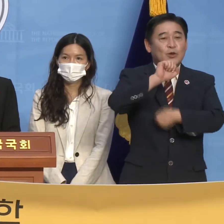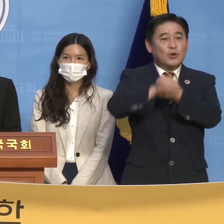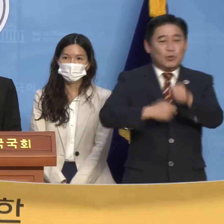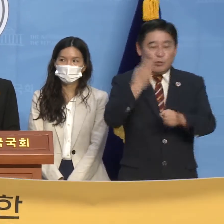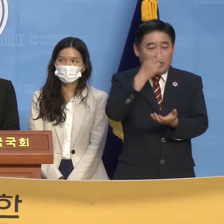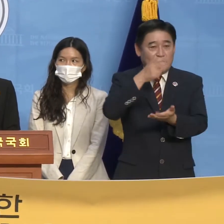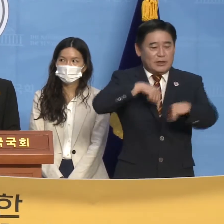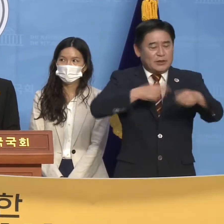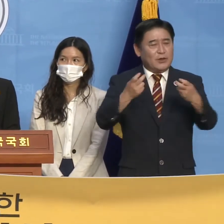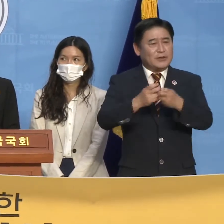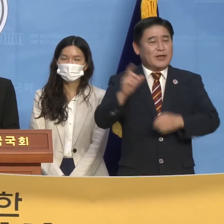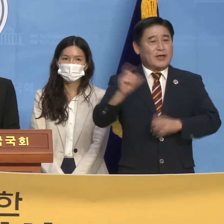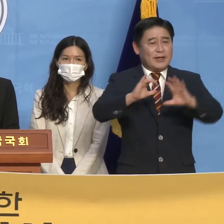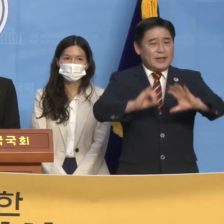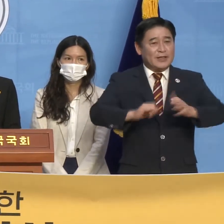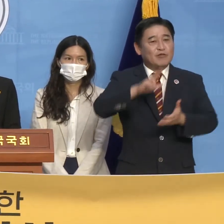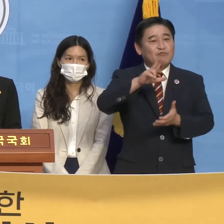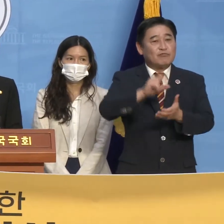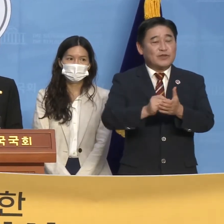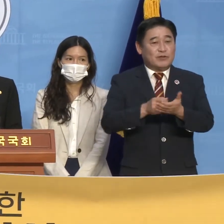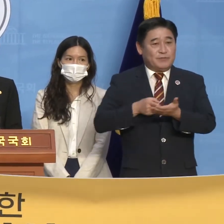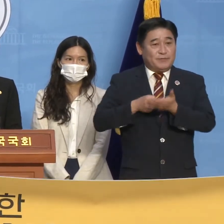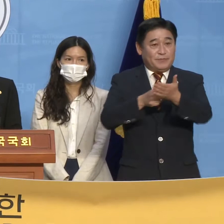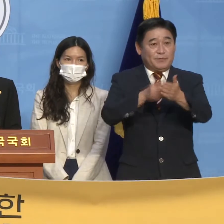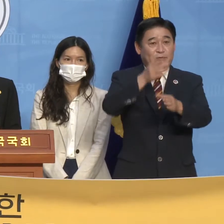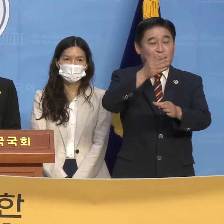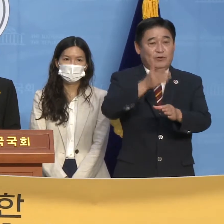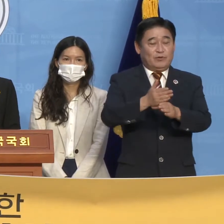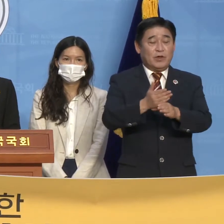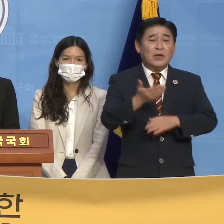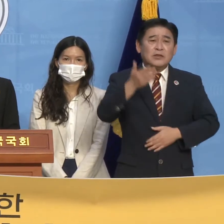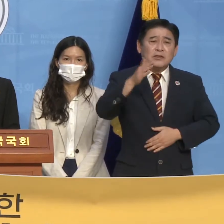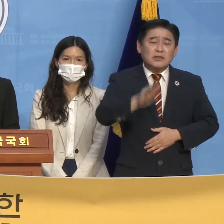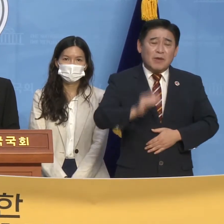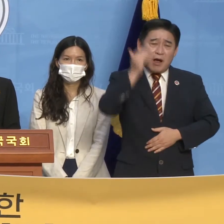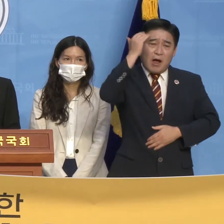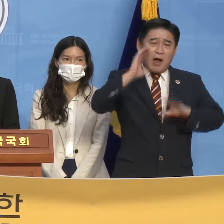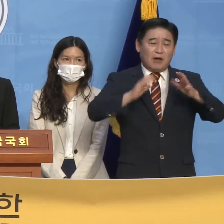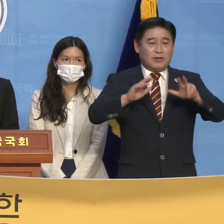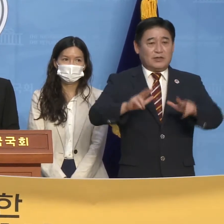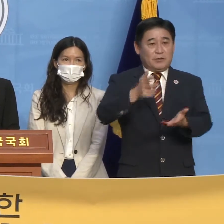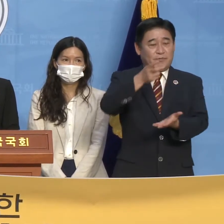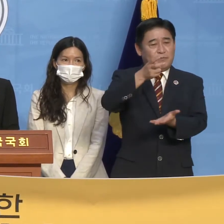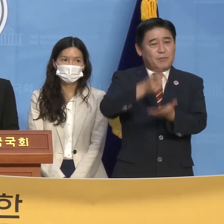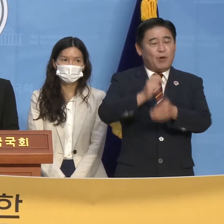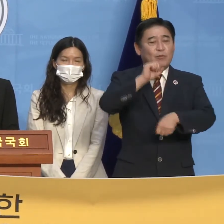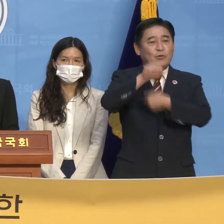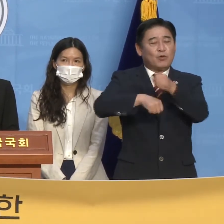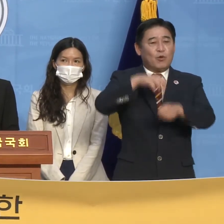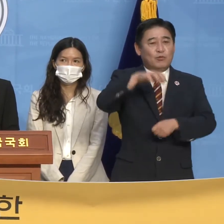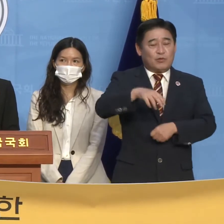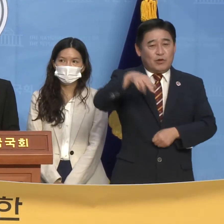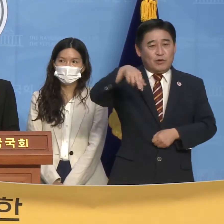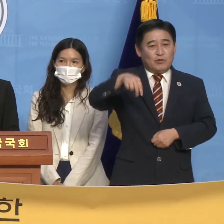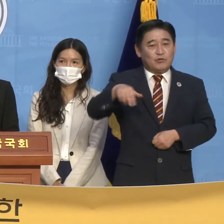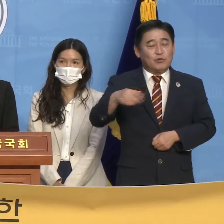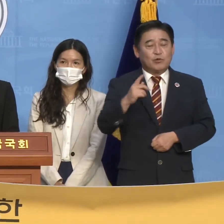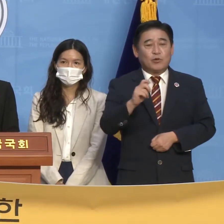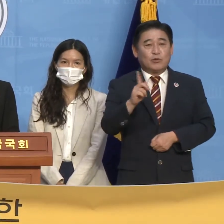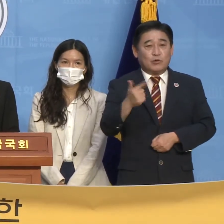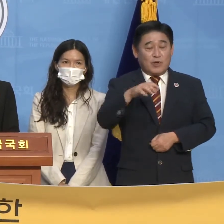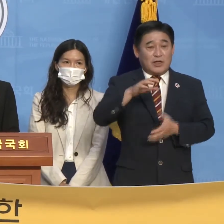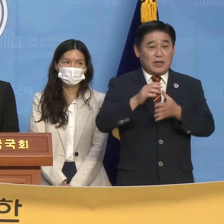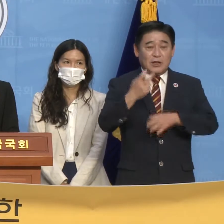정책의 강화가 세계적 과제로 대두되고 있습니다. 그러나 우리나라의 현행법, 동물원 및